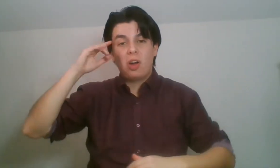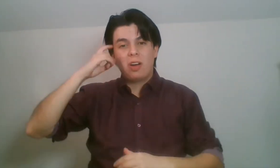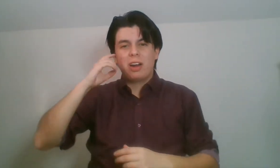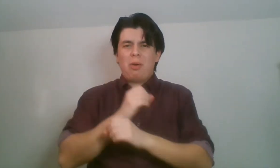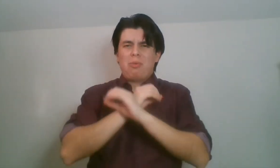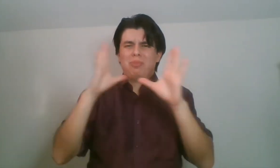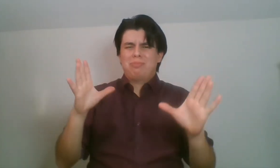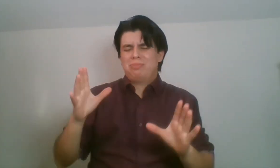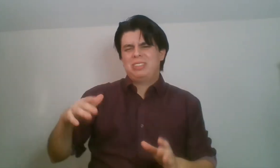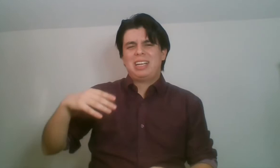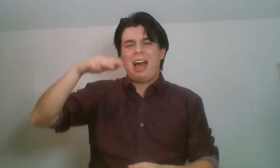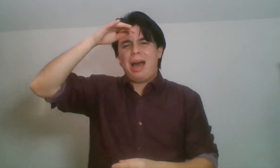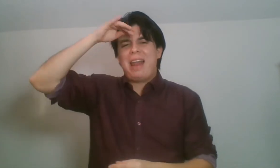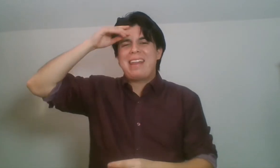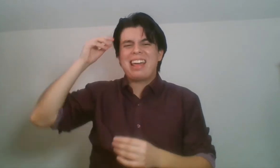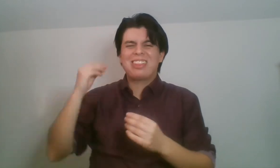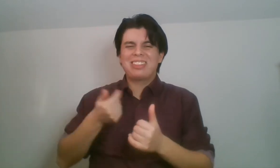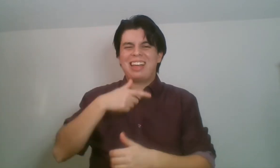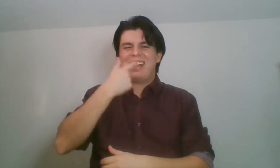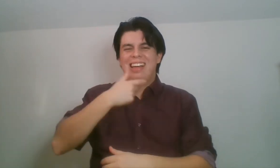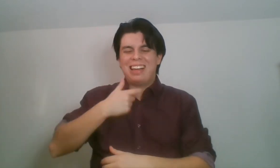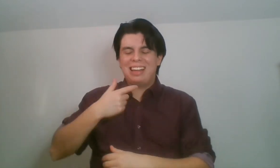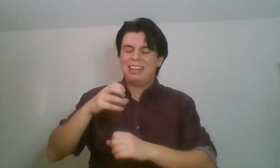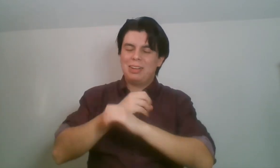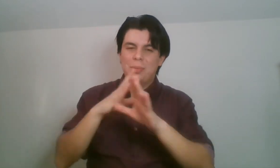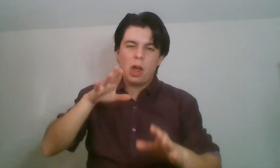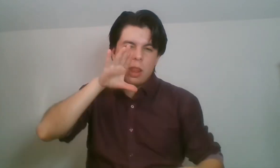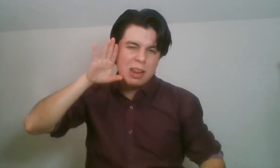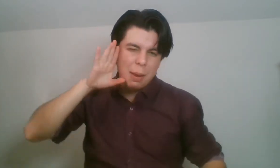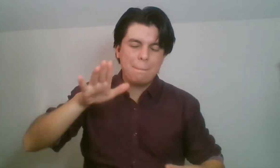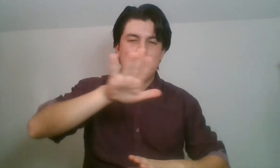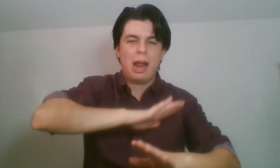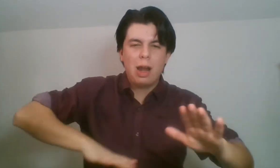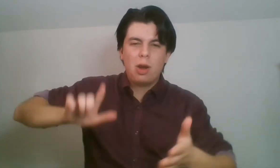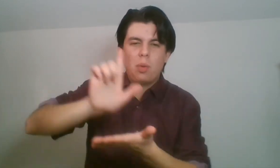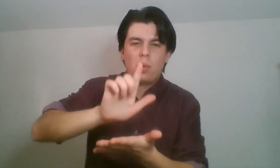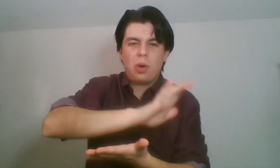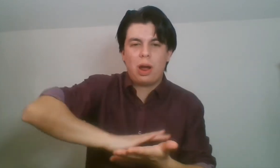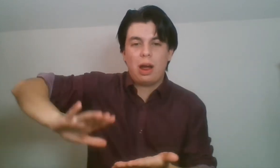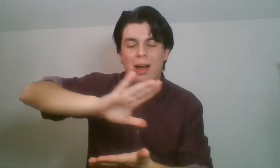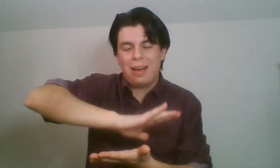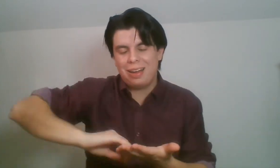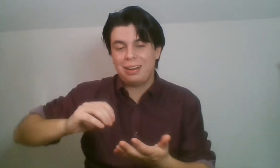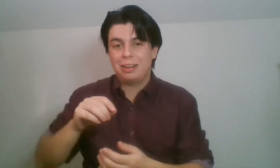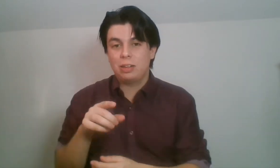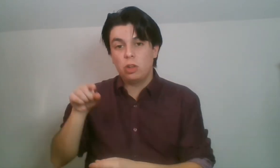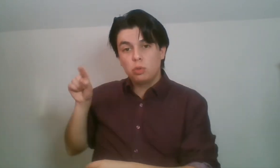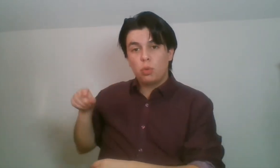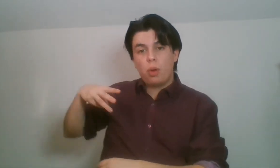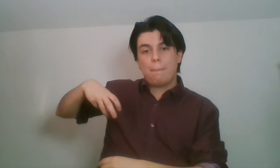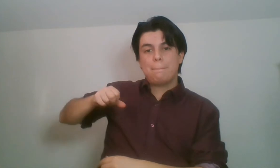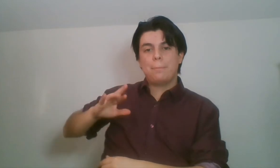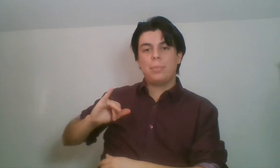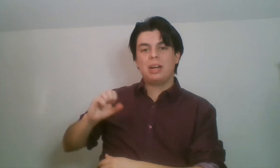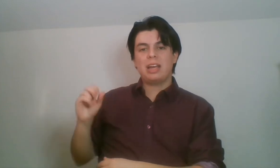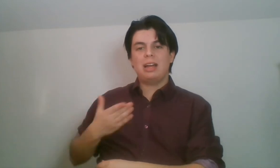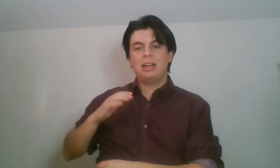en el proceso de ir, de encontrar el lugar, de limpiarlo, de irlo restaurando. María Elena, ¿tú recuerdas alguna anécdota o nos